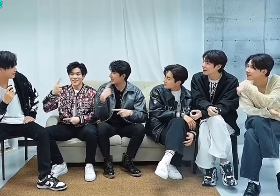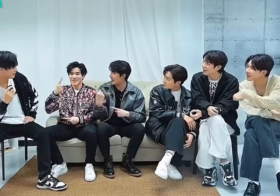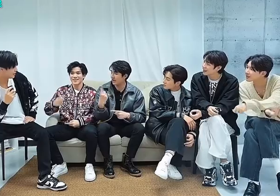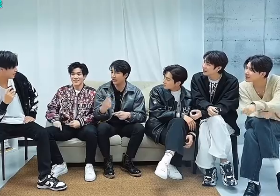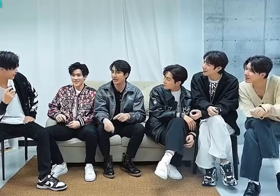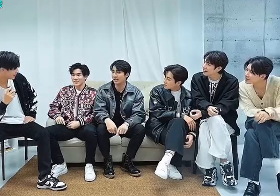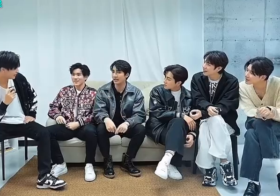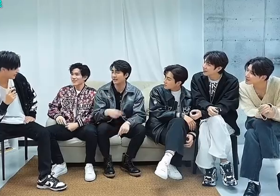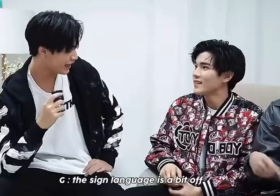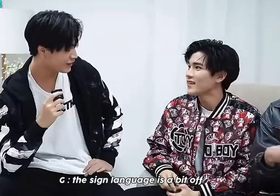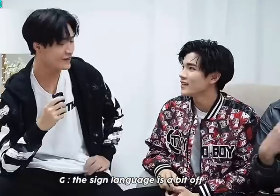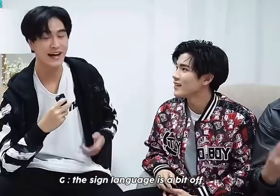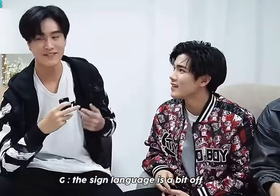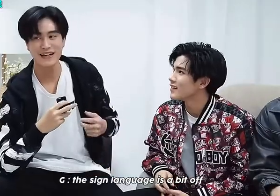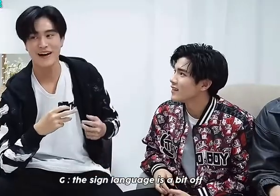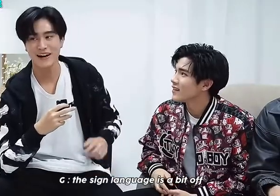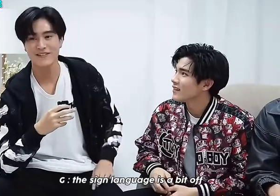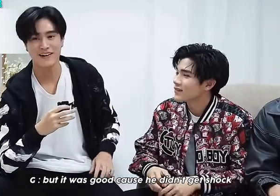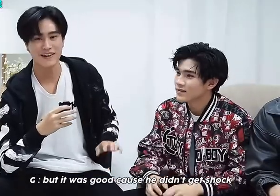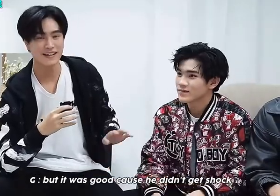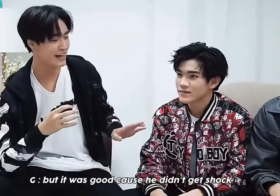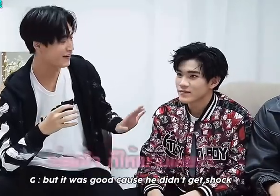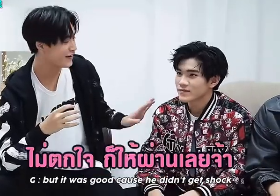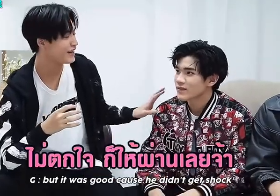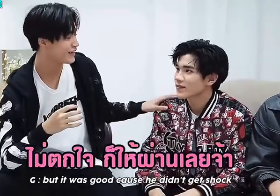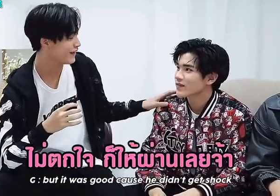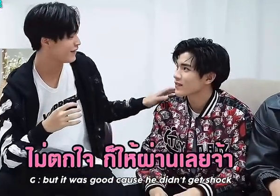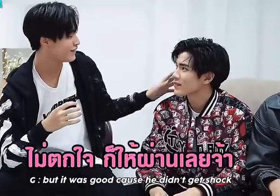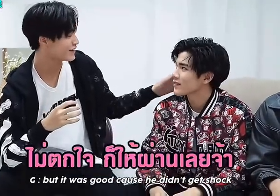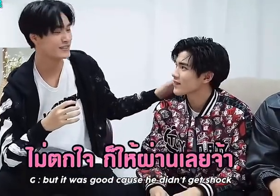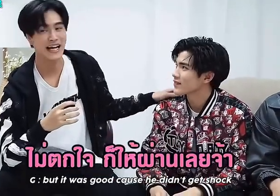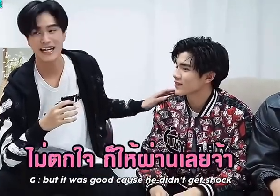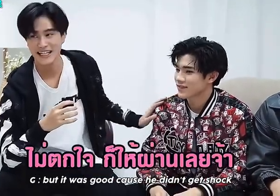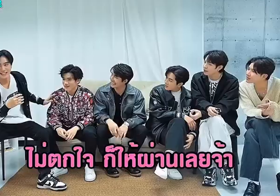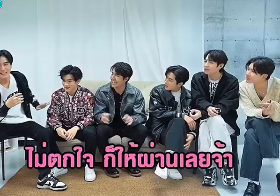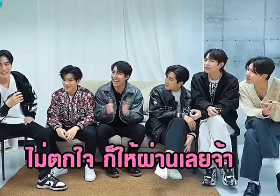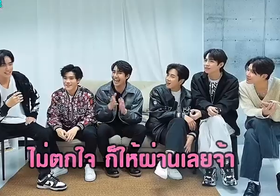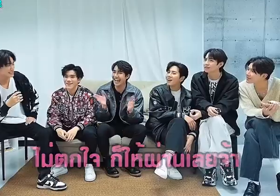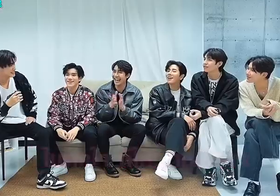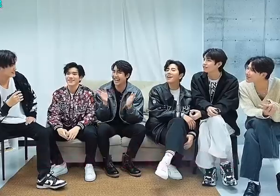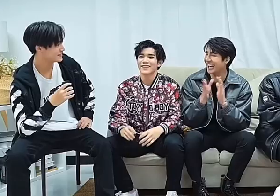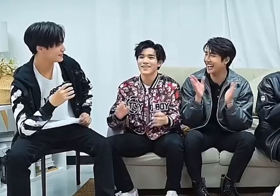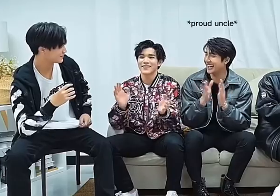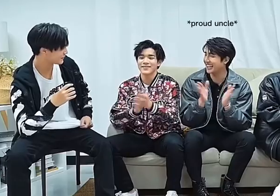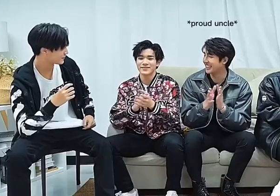ไม่แก้ตรงไหนใช่ไหมครับพ่วงกลับไม่แก้นะ แก้ตรงภาษาพื้นนิดหน่อยครับแต่โอเคถือว่าไม่ตกใจ